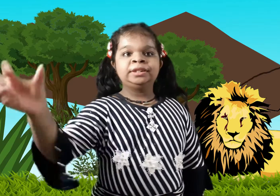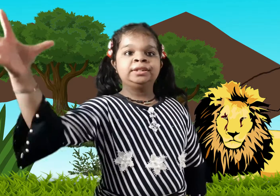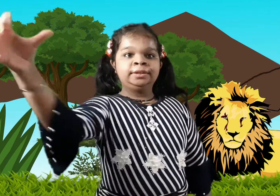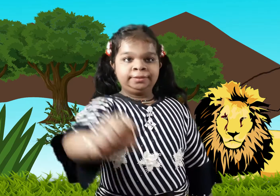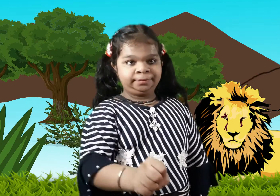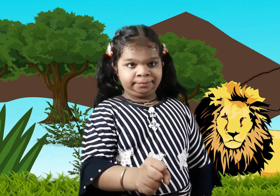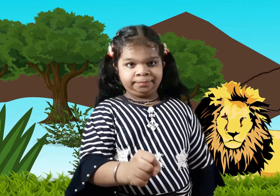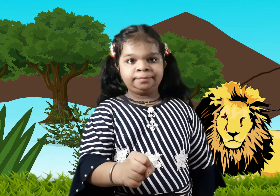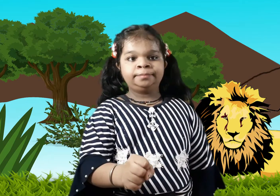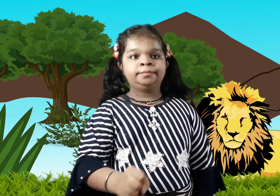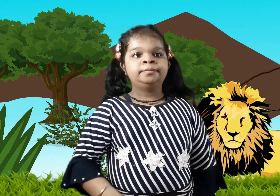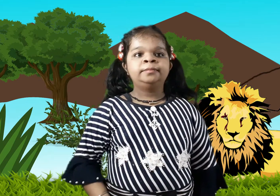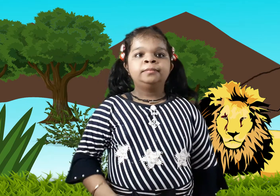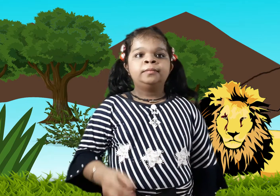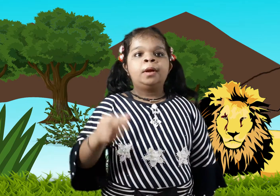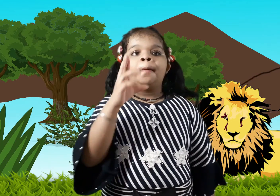मक्खी ने धीरे से कहा,